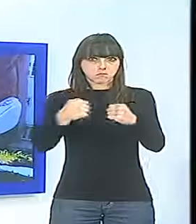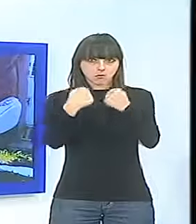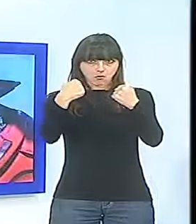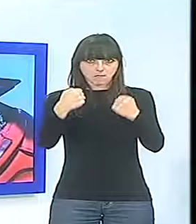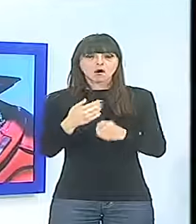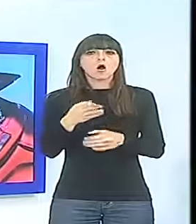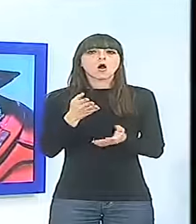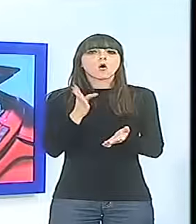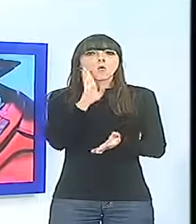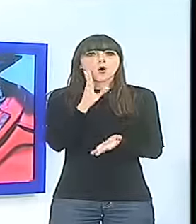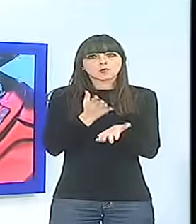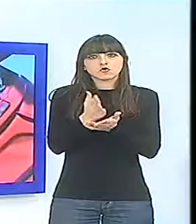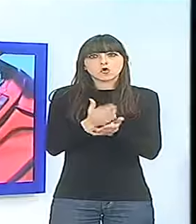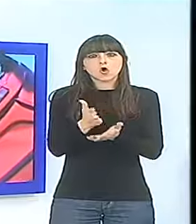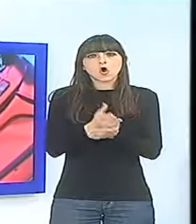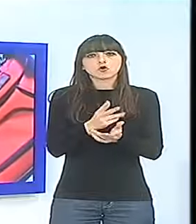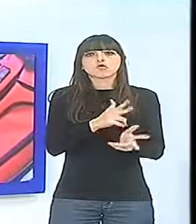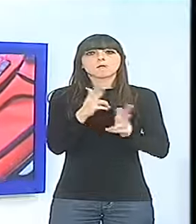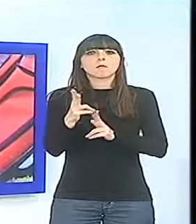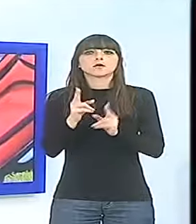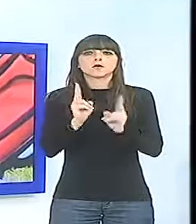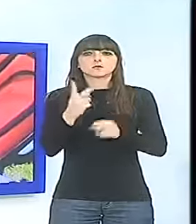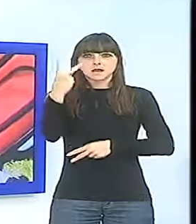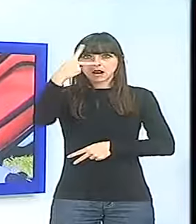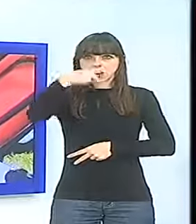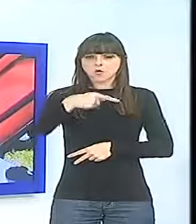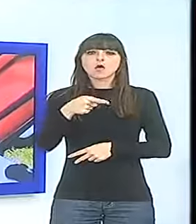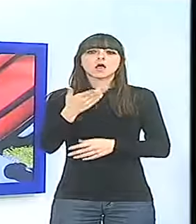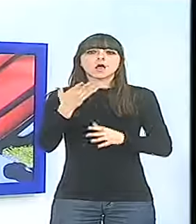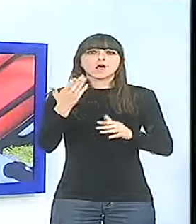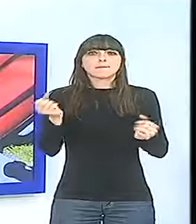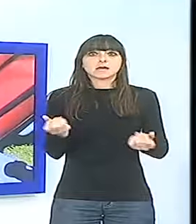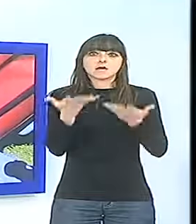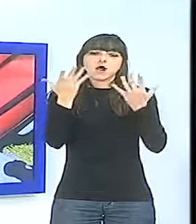e portato al pronto soccorso dell'ospedale di Lucca, ma miracolosamente se